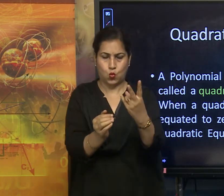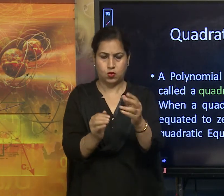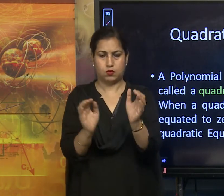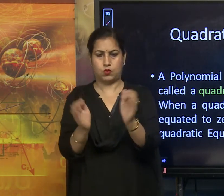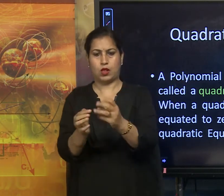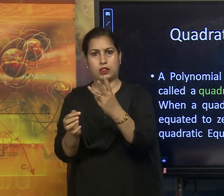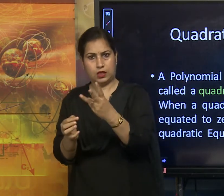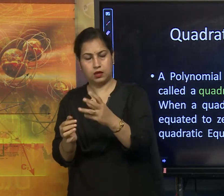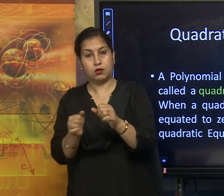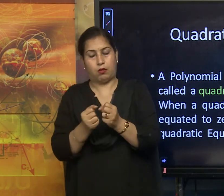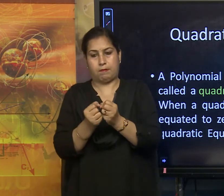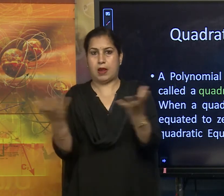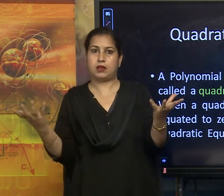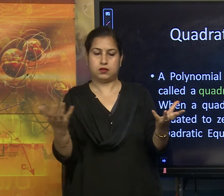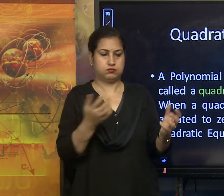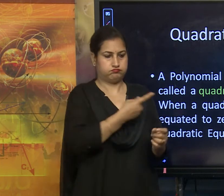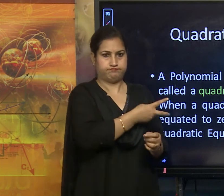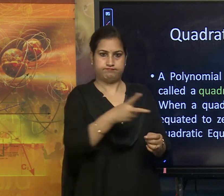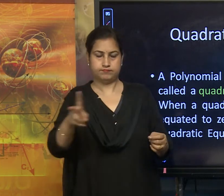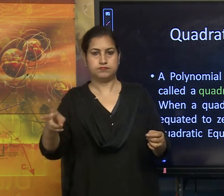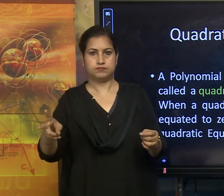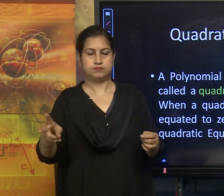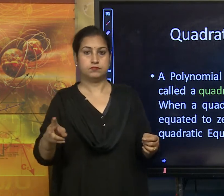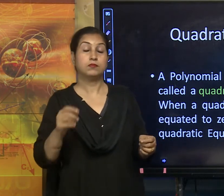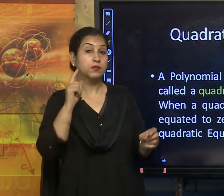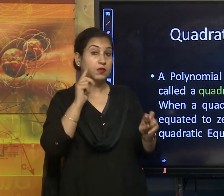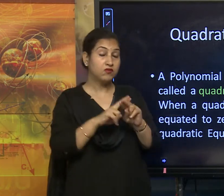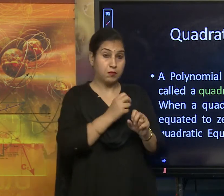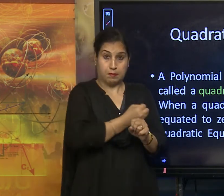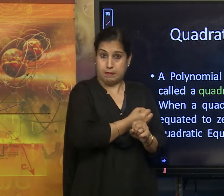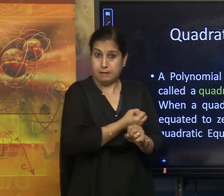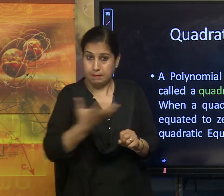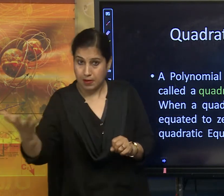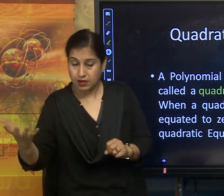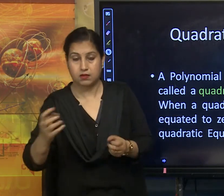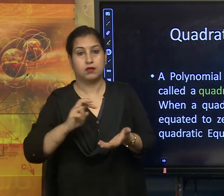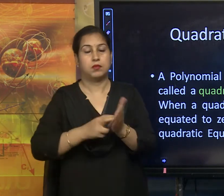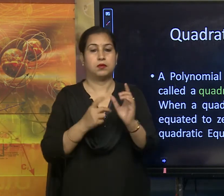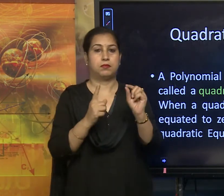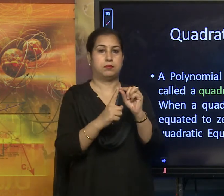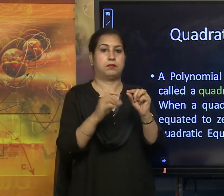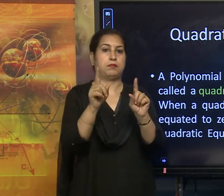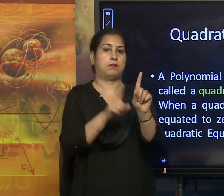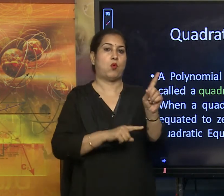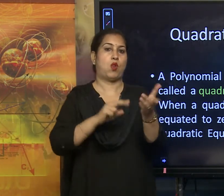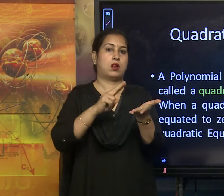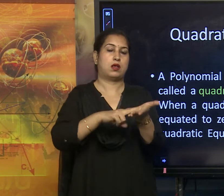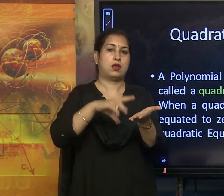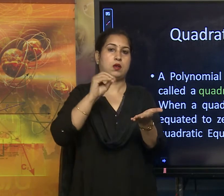हैं कि पॉलिनोमियल भी कई प्रकार के होते हैं। 2 डिग्री का पॉलिनोमियल, 3 डिग्री का पॉलिनोमियल,